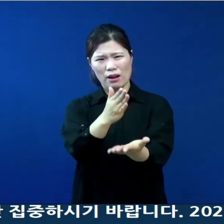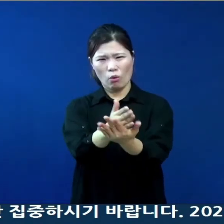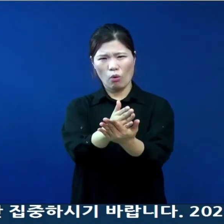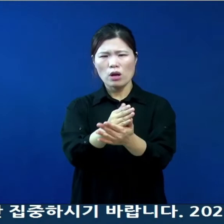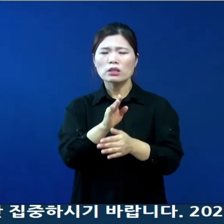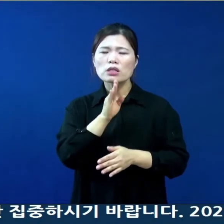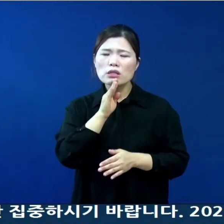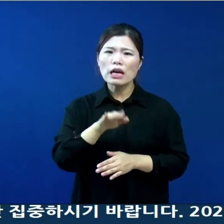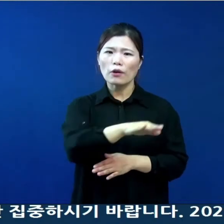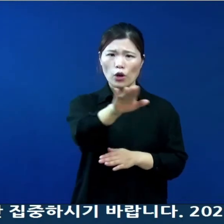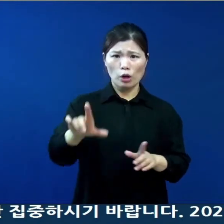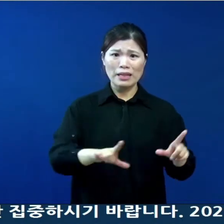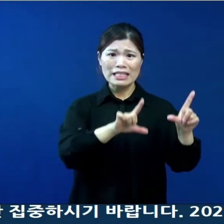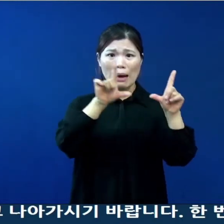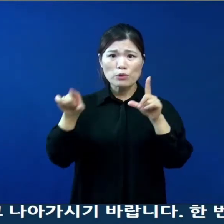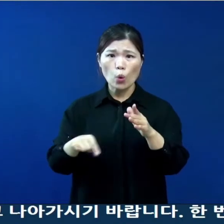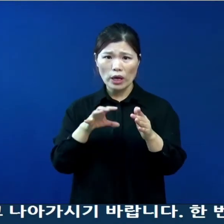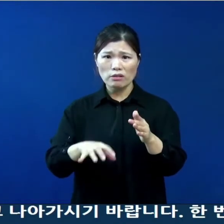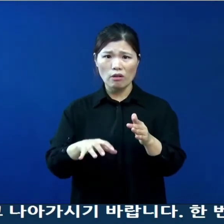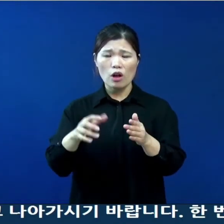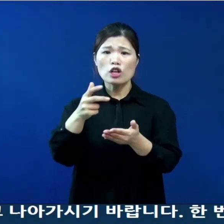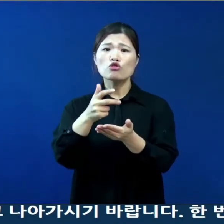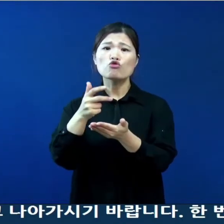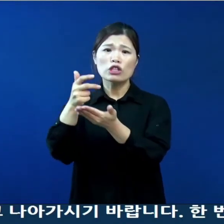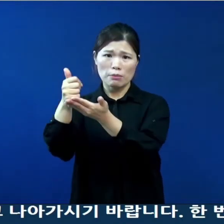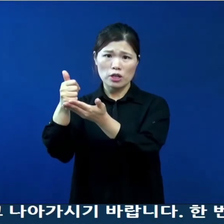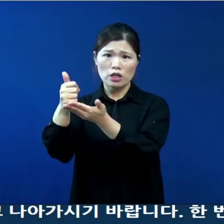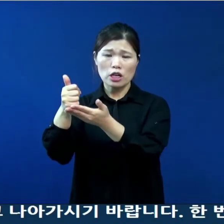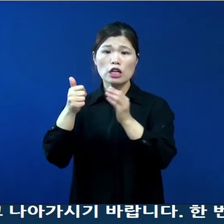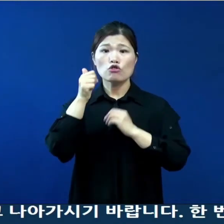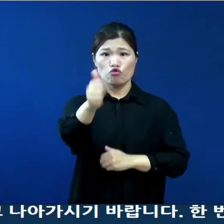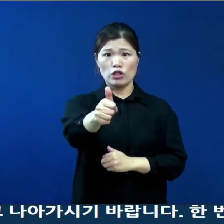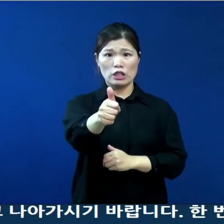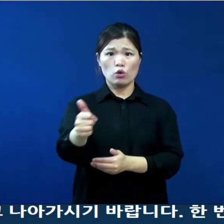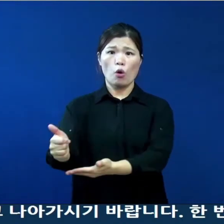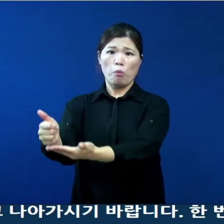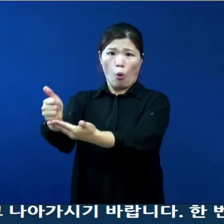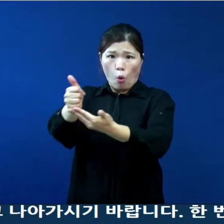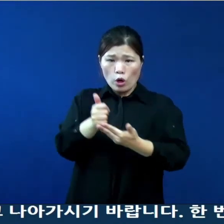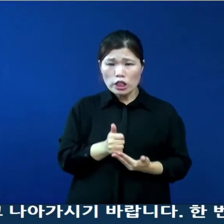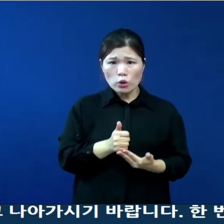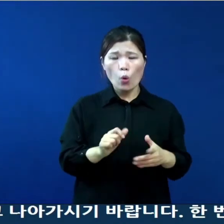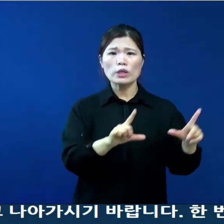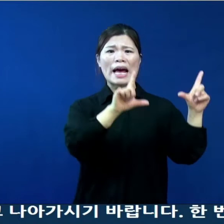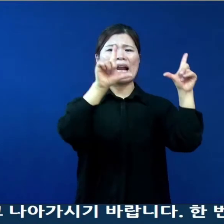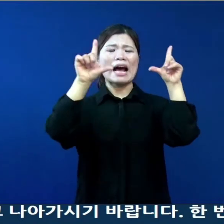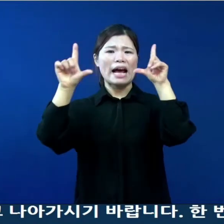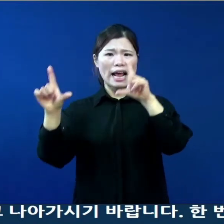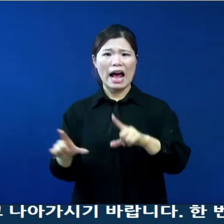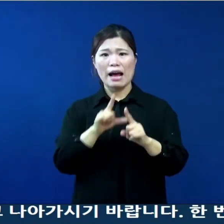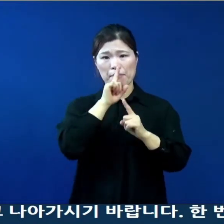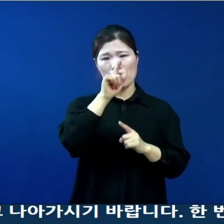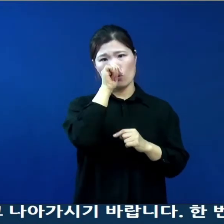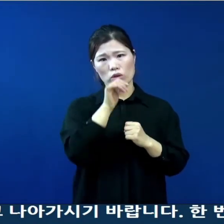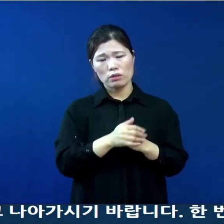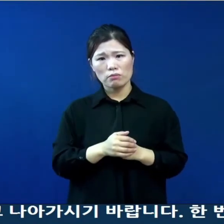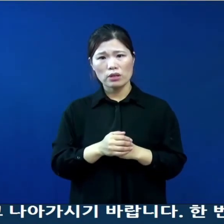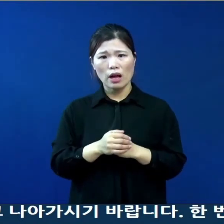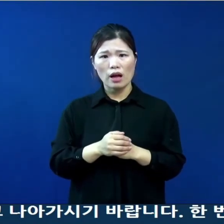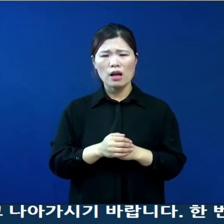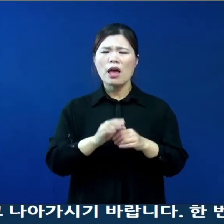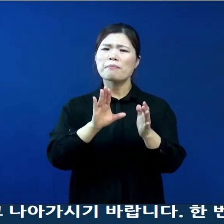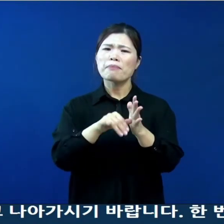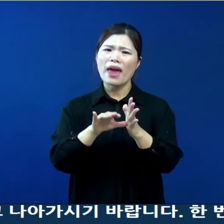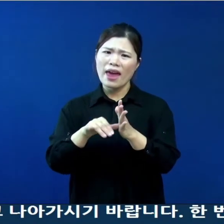삶에서 주님을 주인으로 모시고 살아가라는 것입니다. 그런 삶이 어떻게 이루어질 수 있을까요? 순간순간